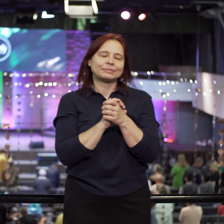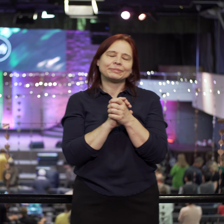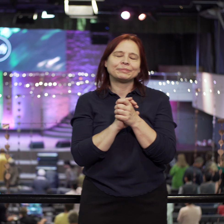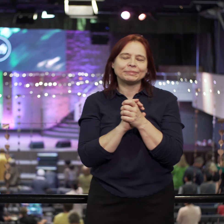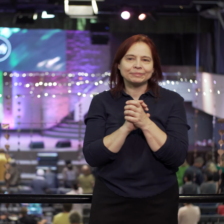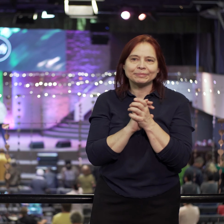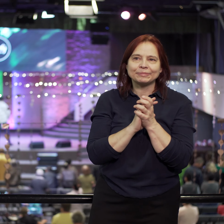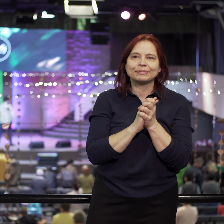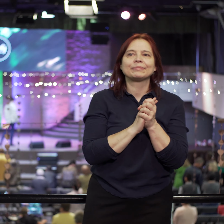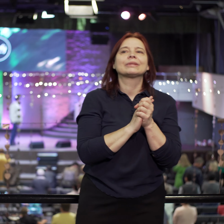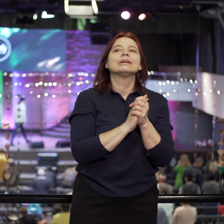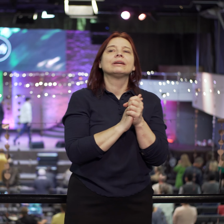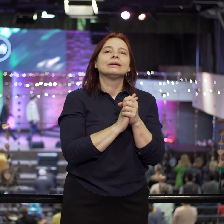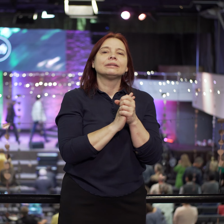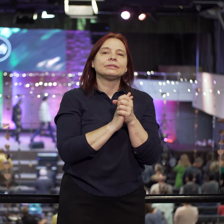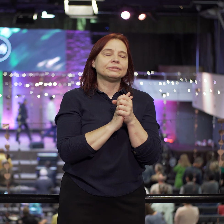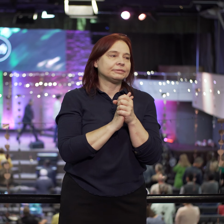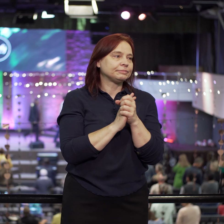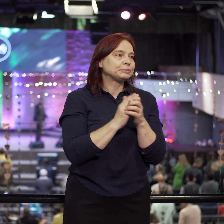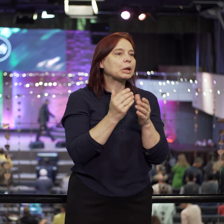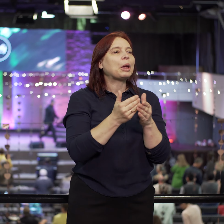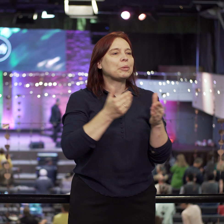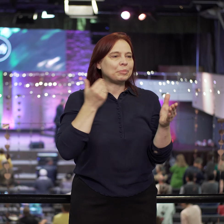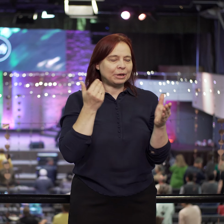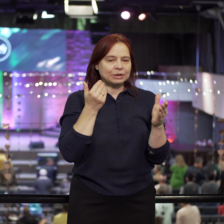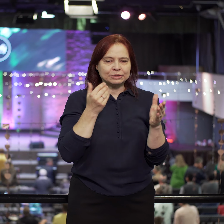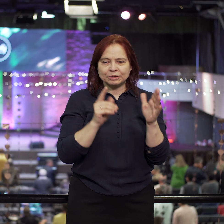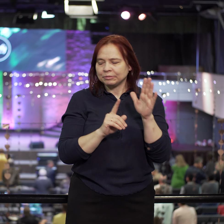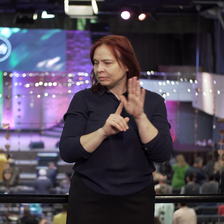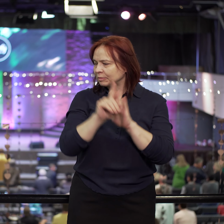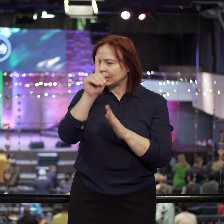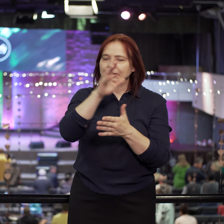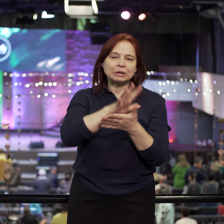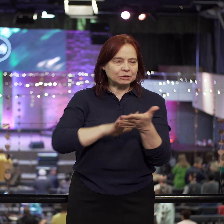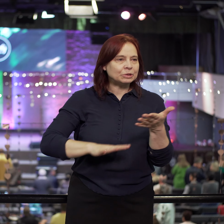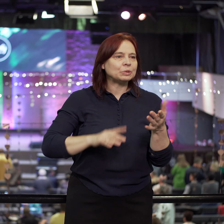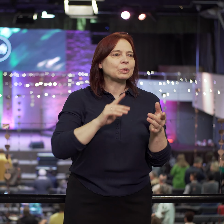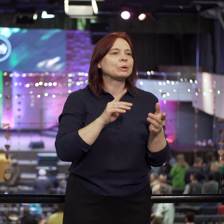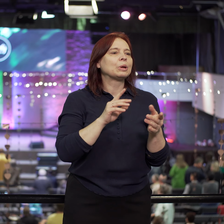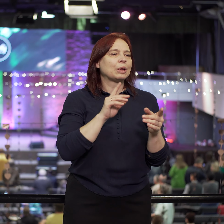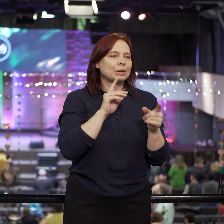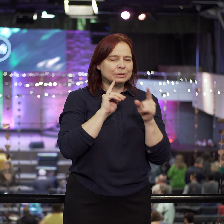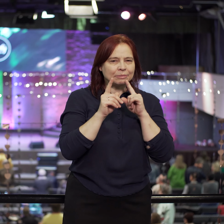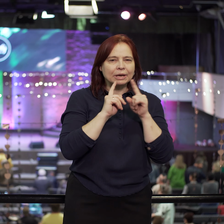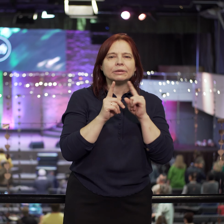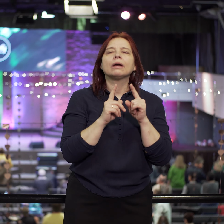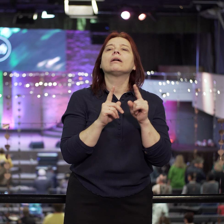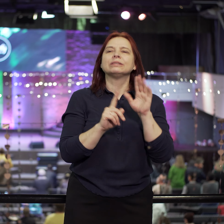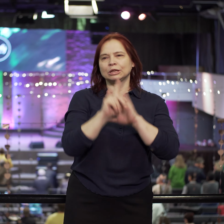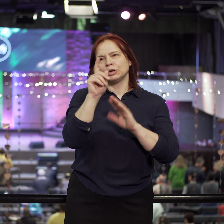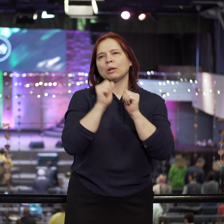Аминь. Дорогие, прежде чем мы дальше будем продолжать наше служение, давайте мы помолимся